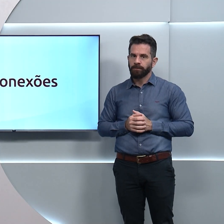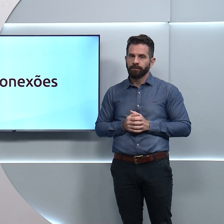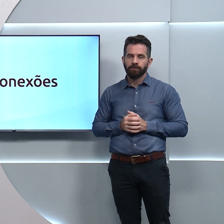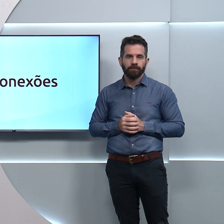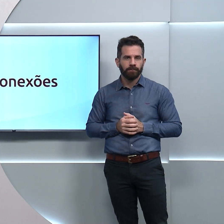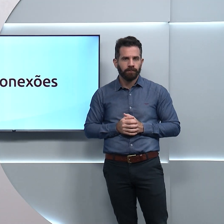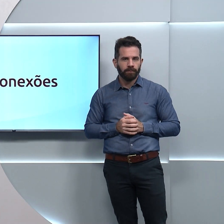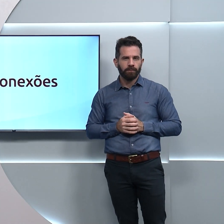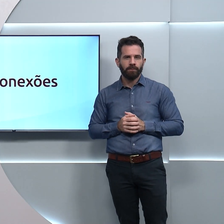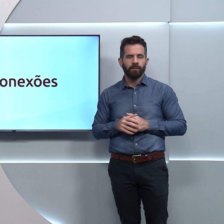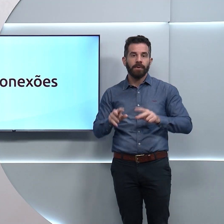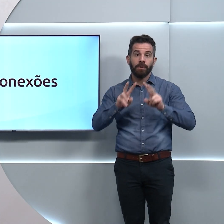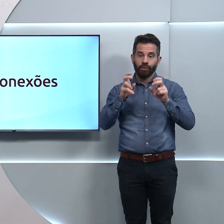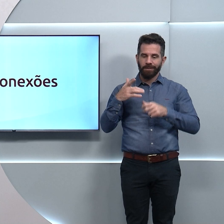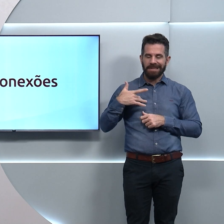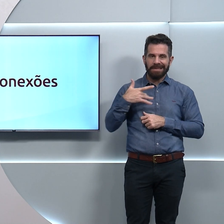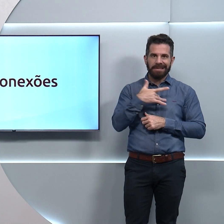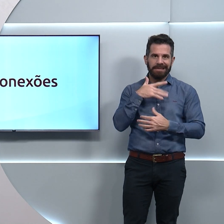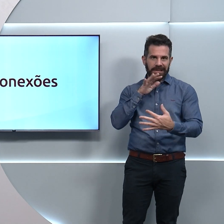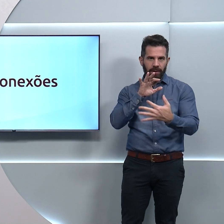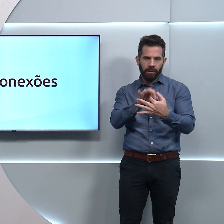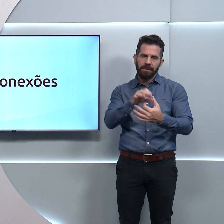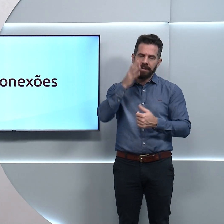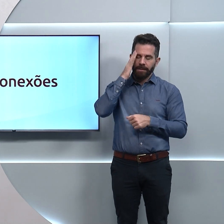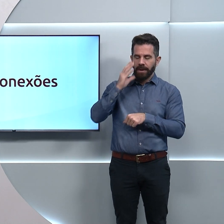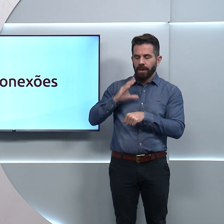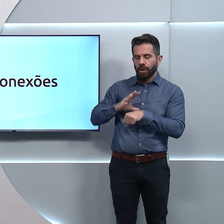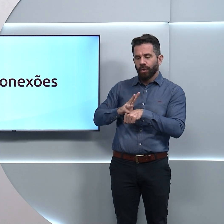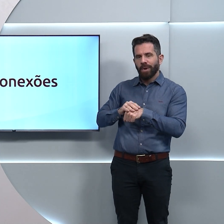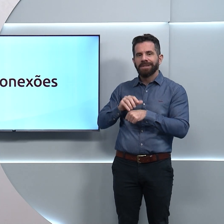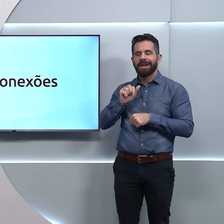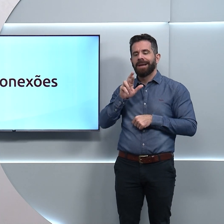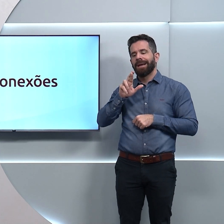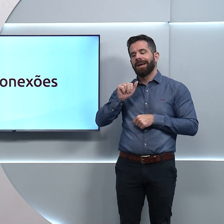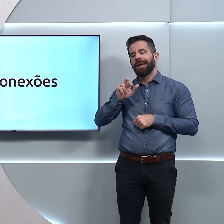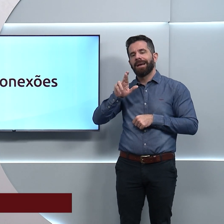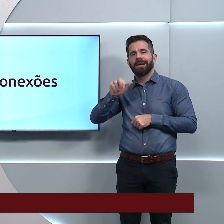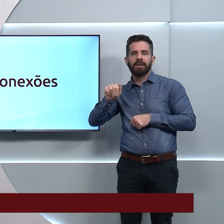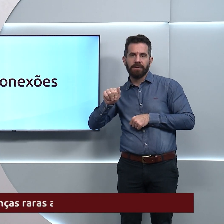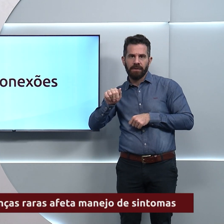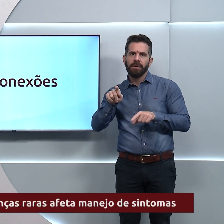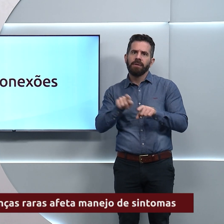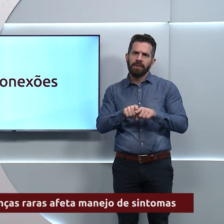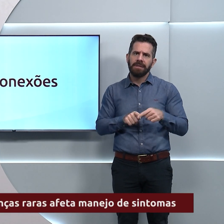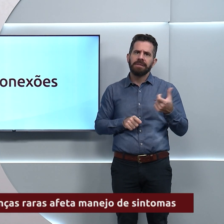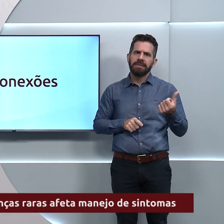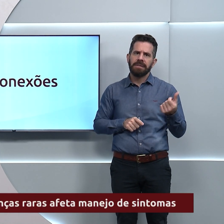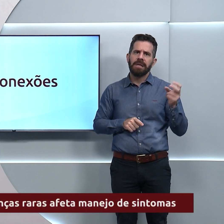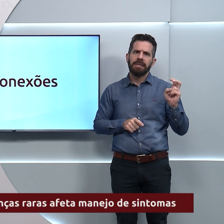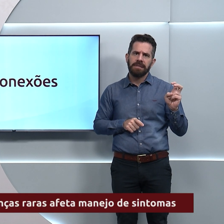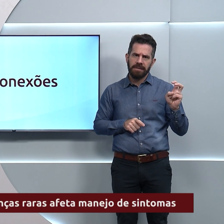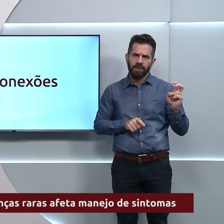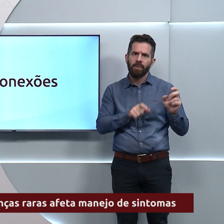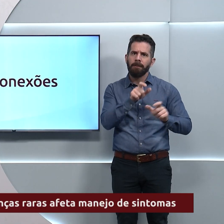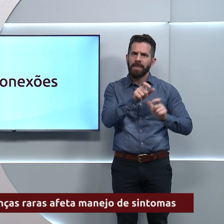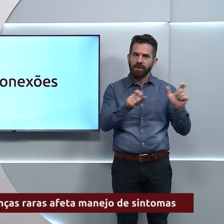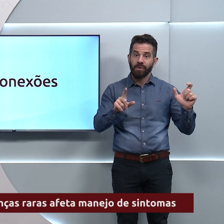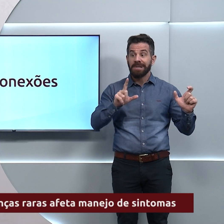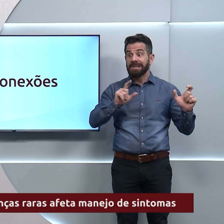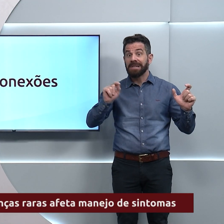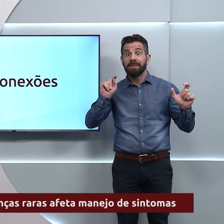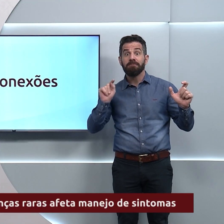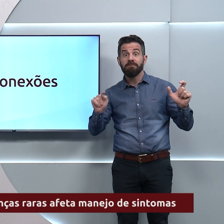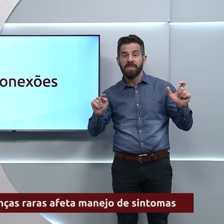E ainda falando sobre saúde, as doenças raras são condições que afetam 65 pessoas a cada 100